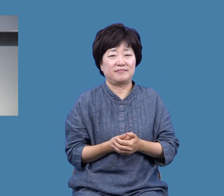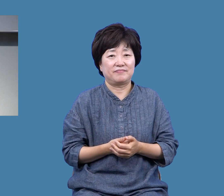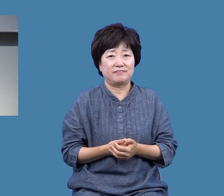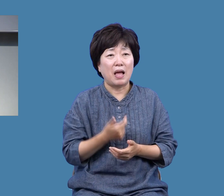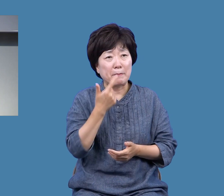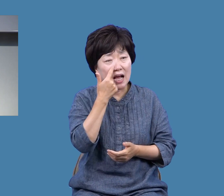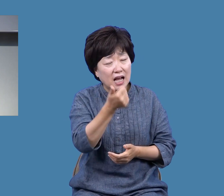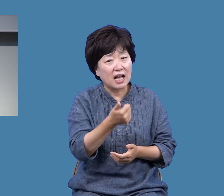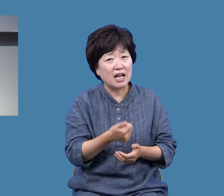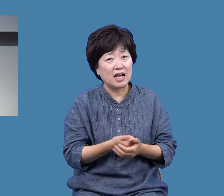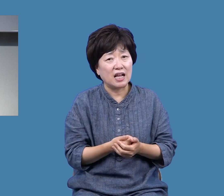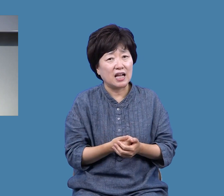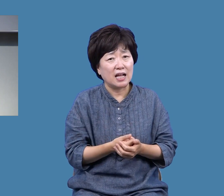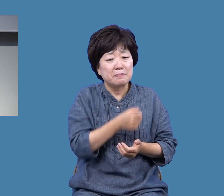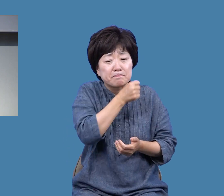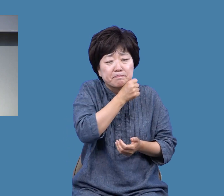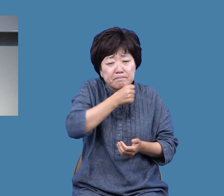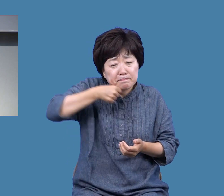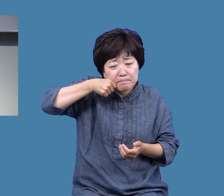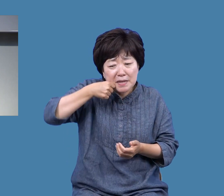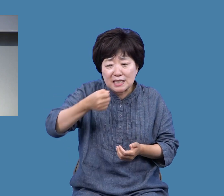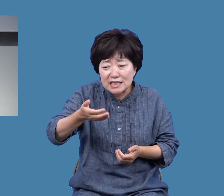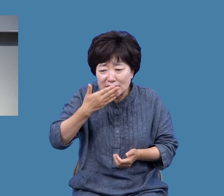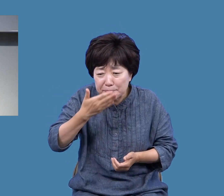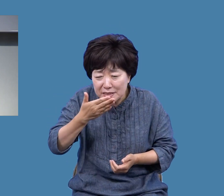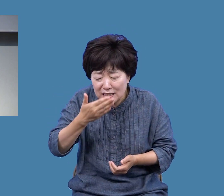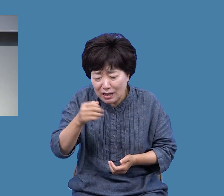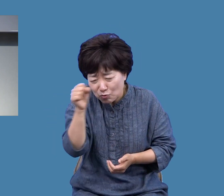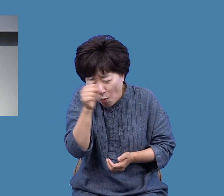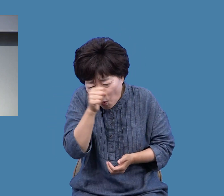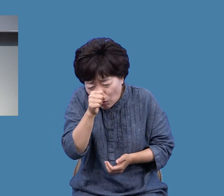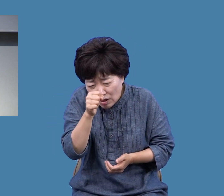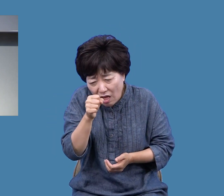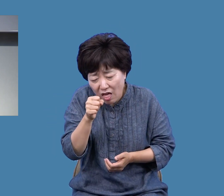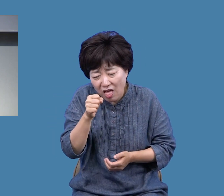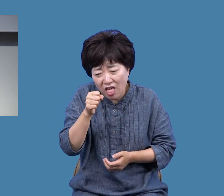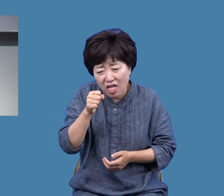왜 이렇게 맛있는 음식은 다 몸에 안 좋아?